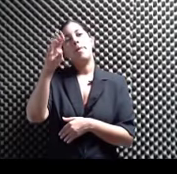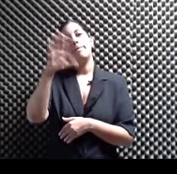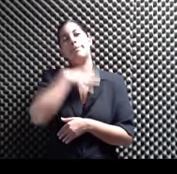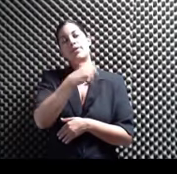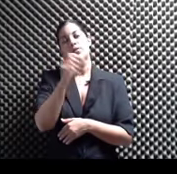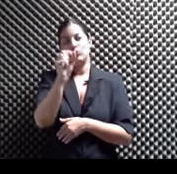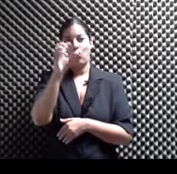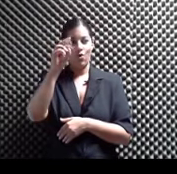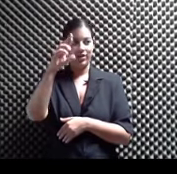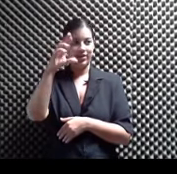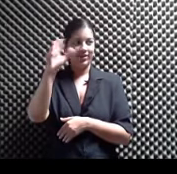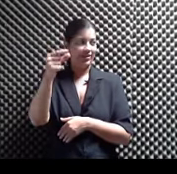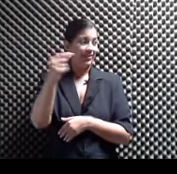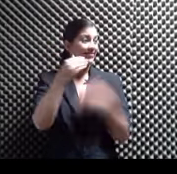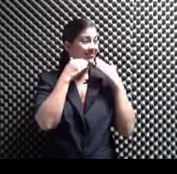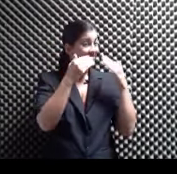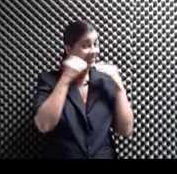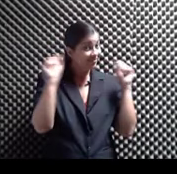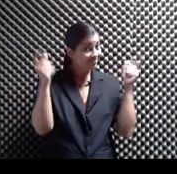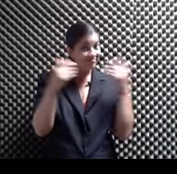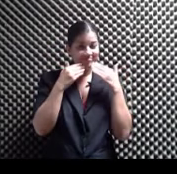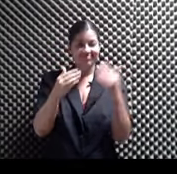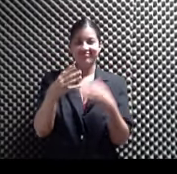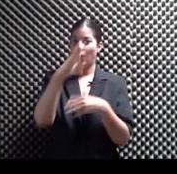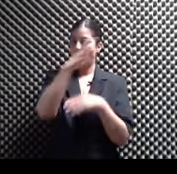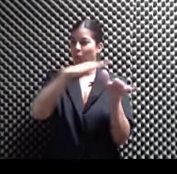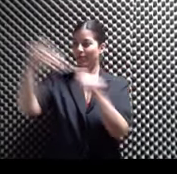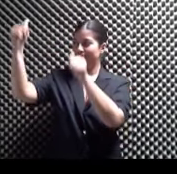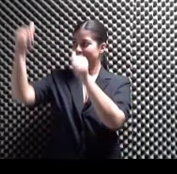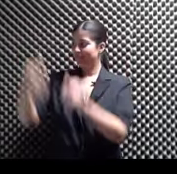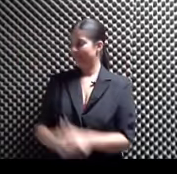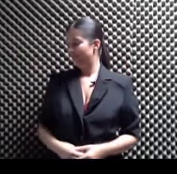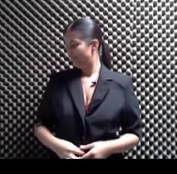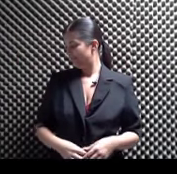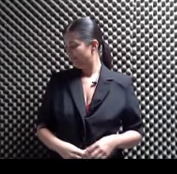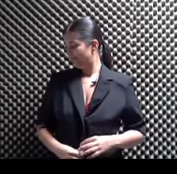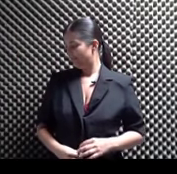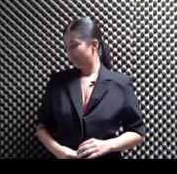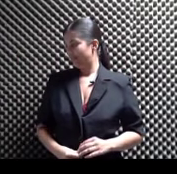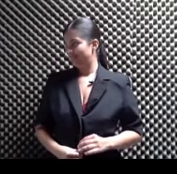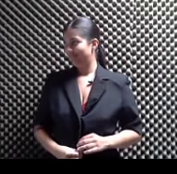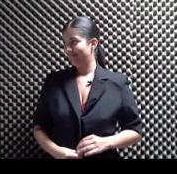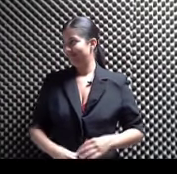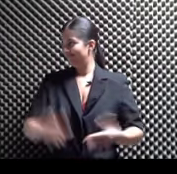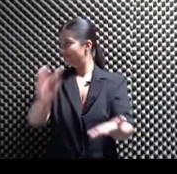Lo. Gracias, Adriana. Acompáñenme. Bueno, nos vemos entonces.